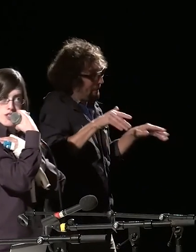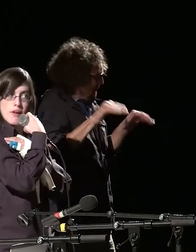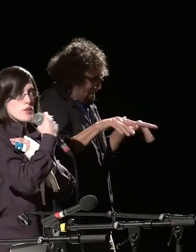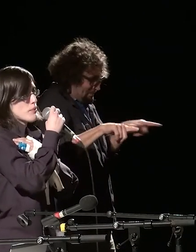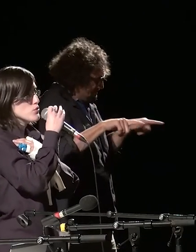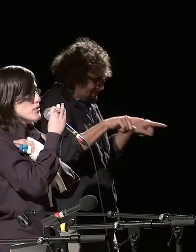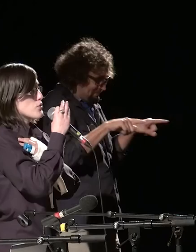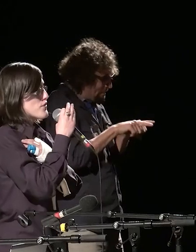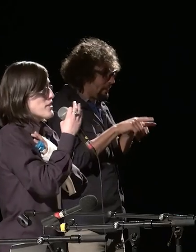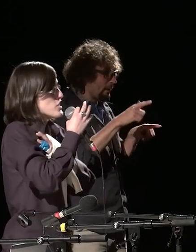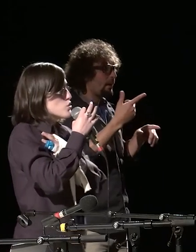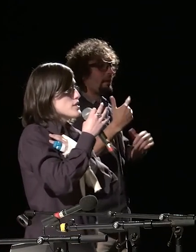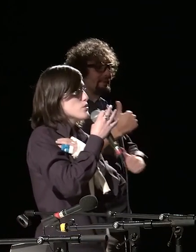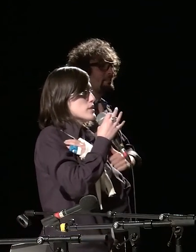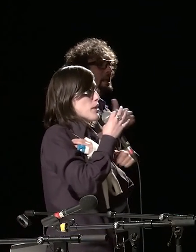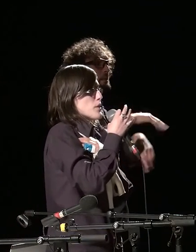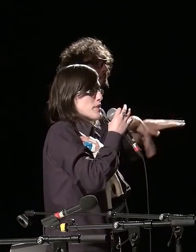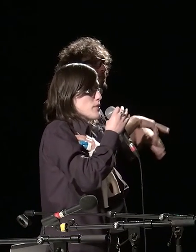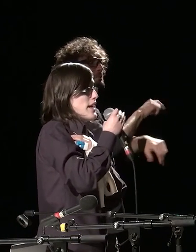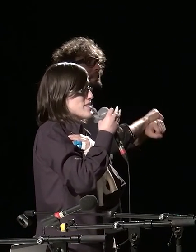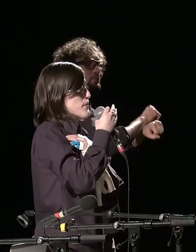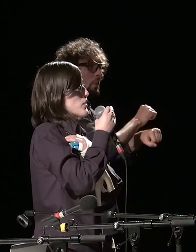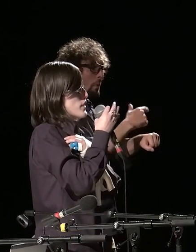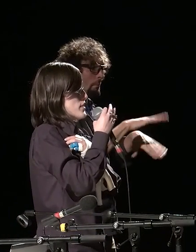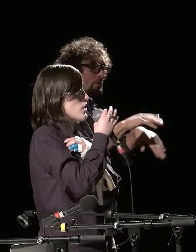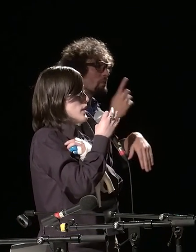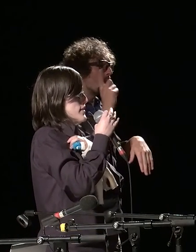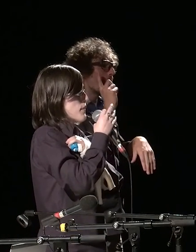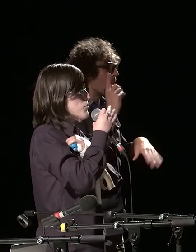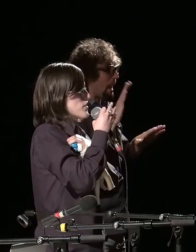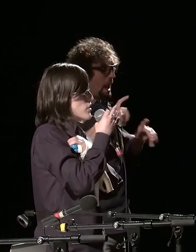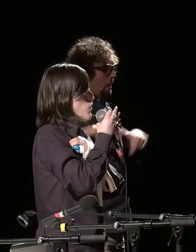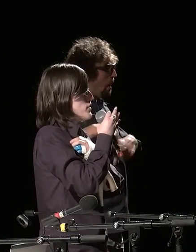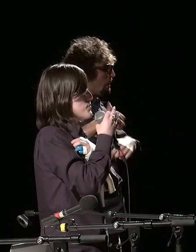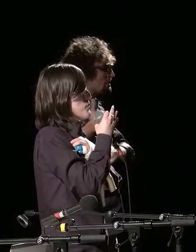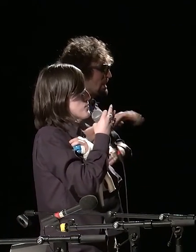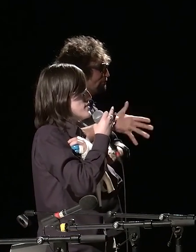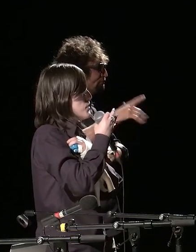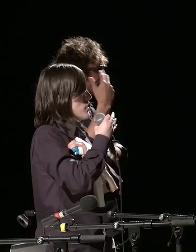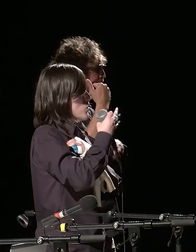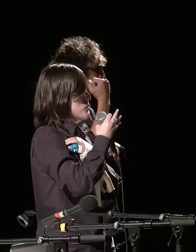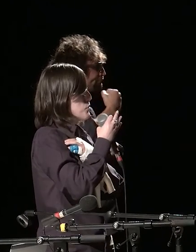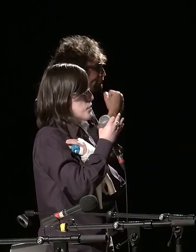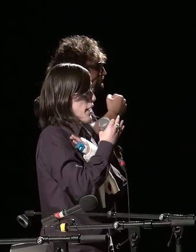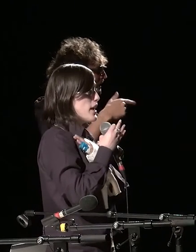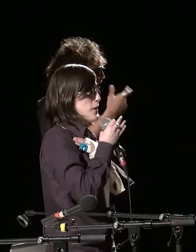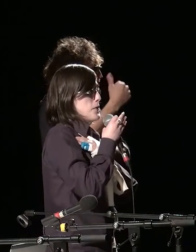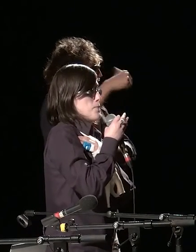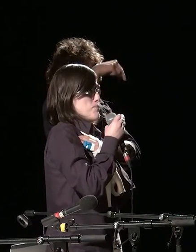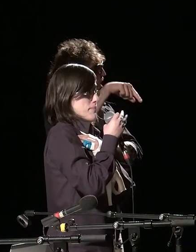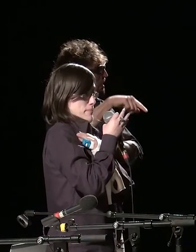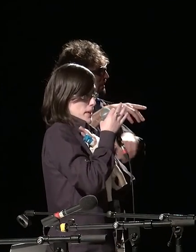Pourquoi la discipline marche aussi bien dans les prisons? Parce qu'en fait, va marcher jusqu'ici aussi bien dans les prisons. C'est même dans les écoles. C'est marrant parce que c'est le seul endroit où les disciplines marchent pas si bien, alors que c'est panoptique